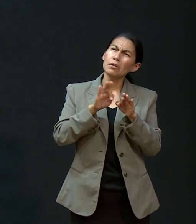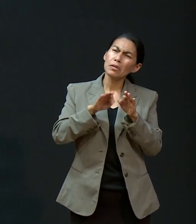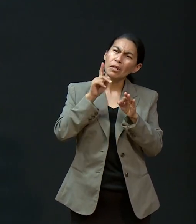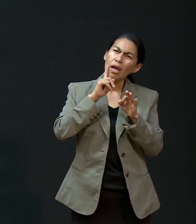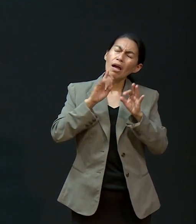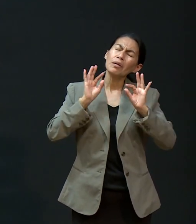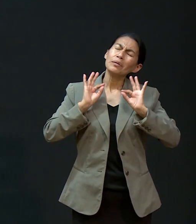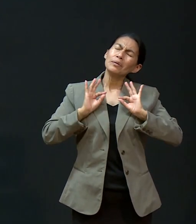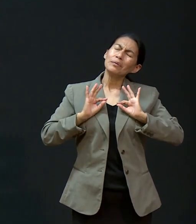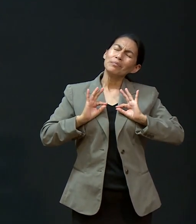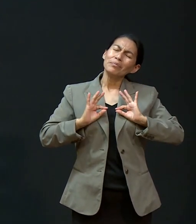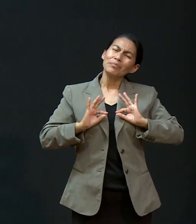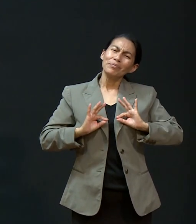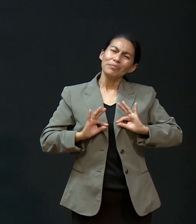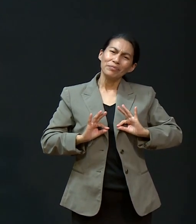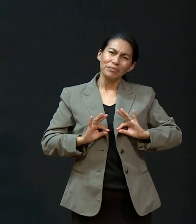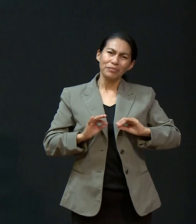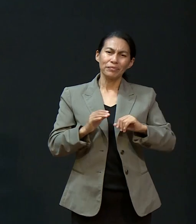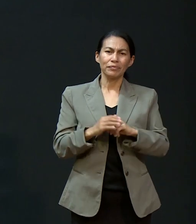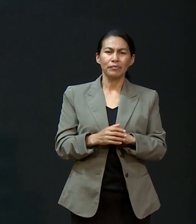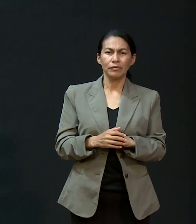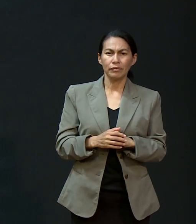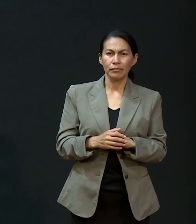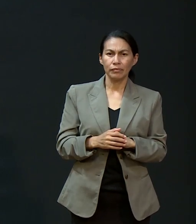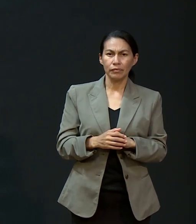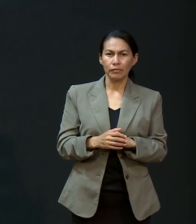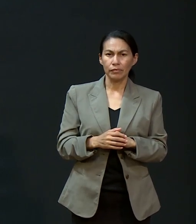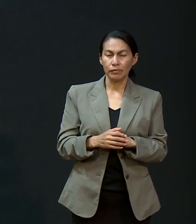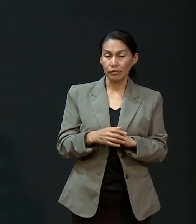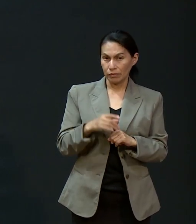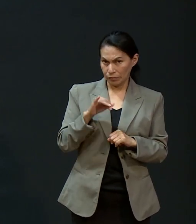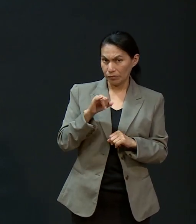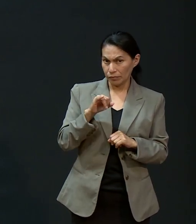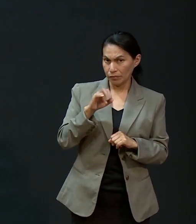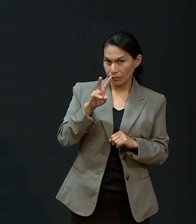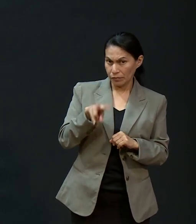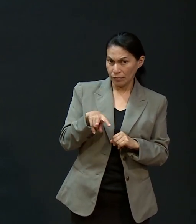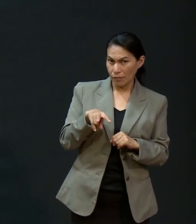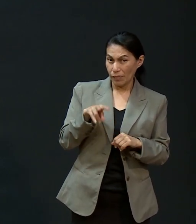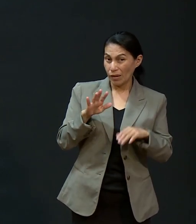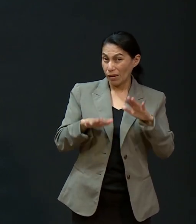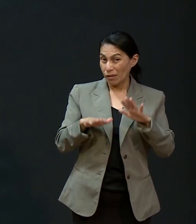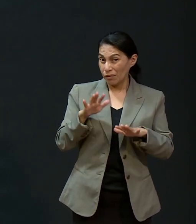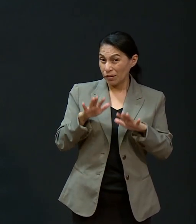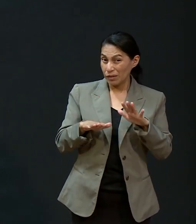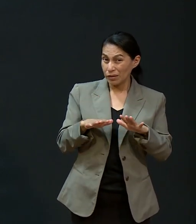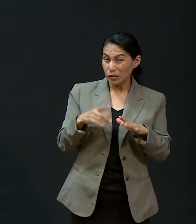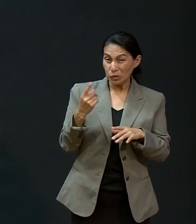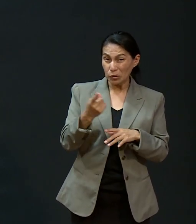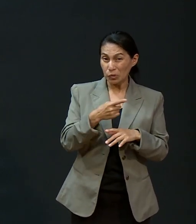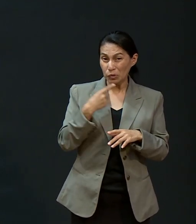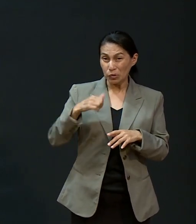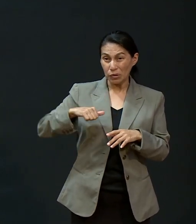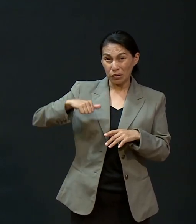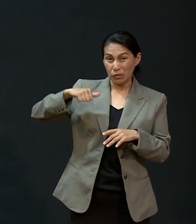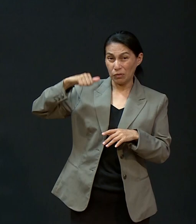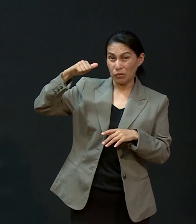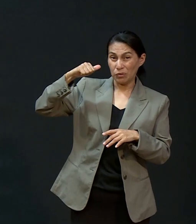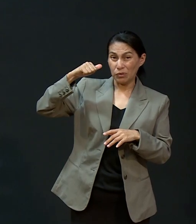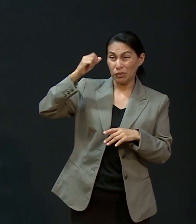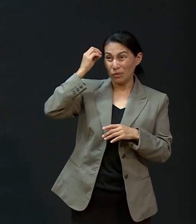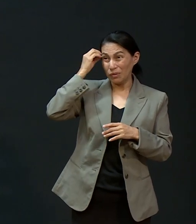mucho. Entonces, se me quedó eso muy marcado y es cierto. A veces olvidamos como